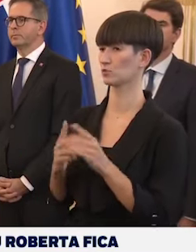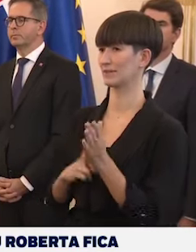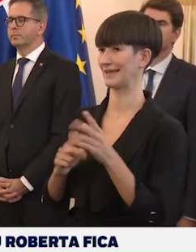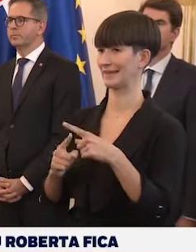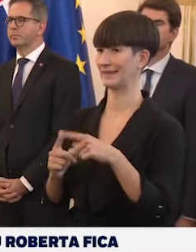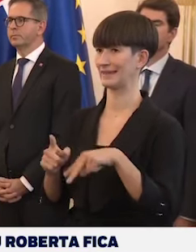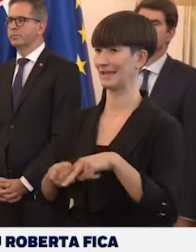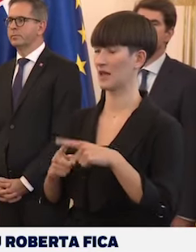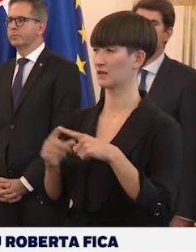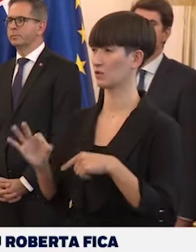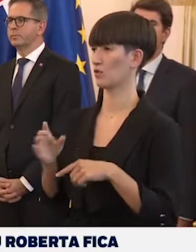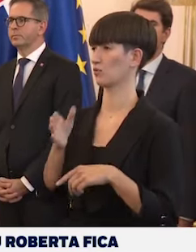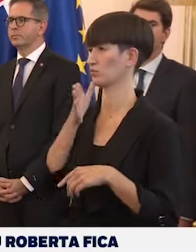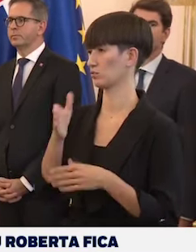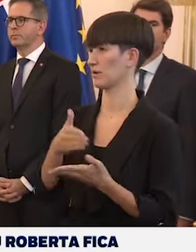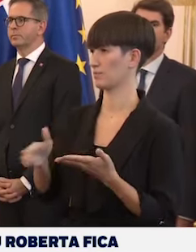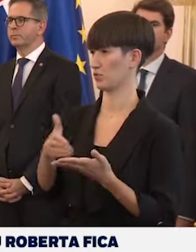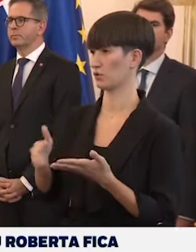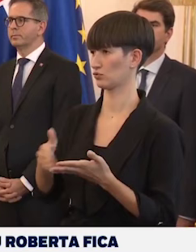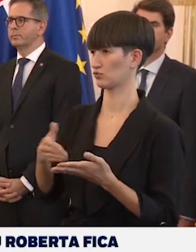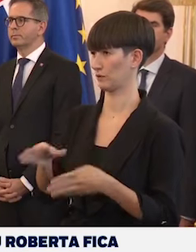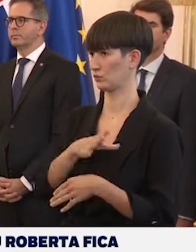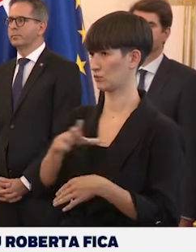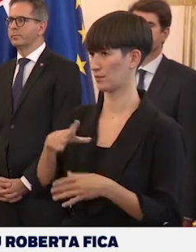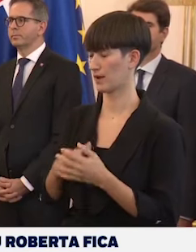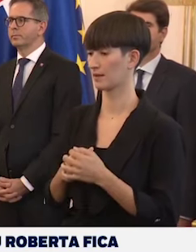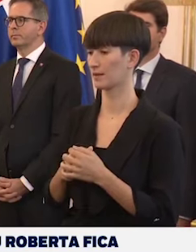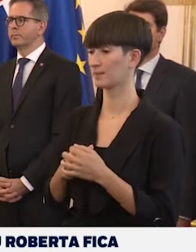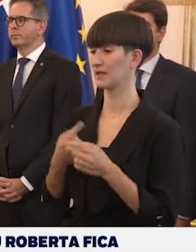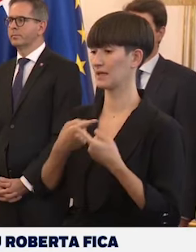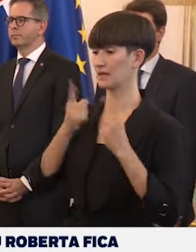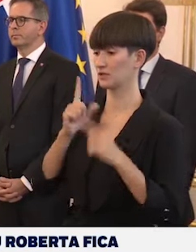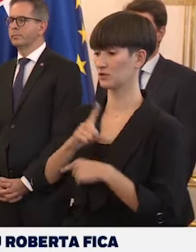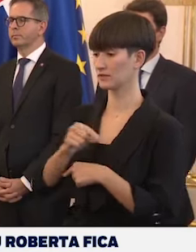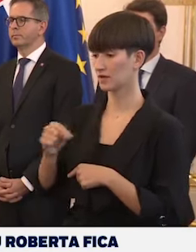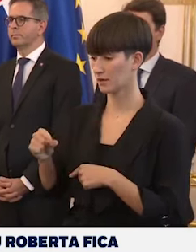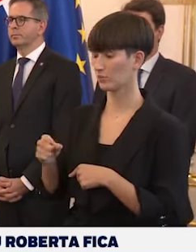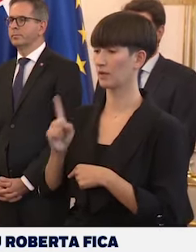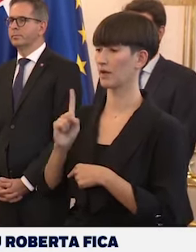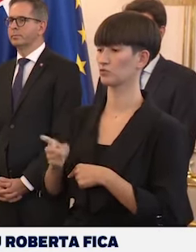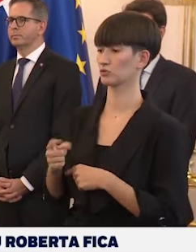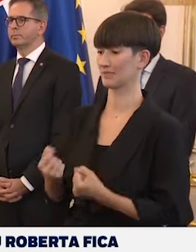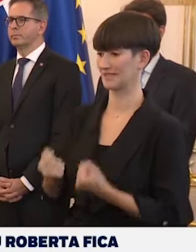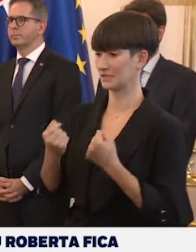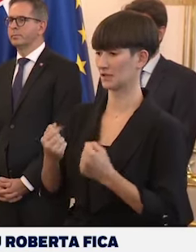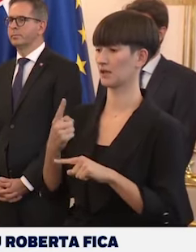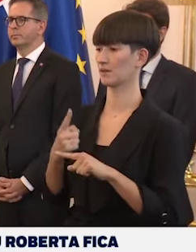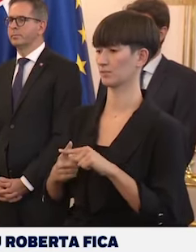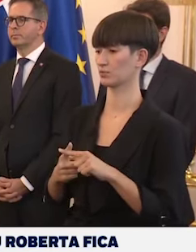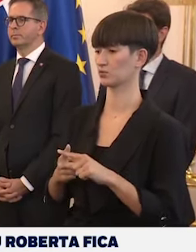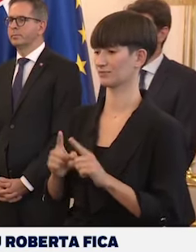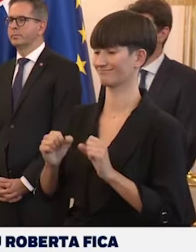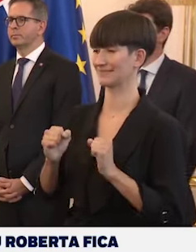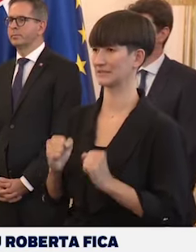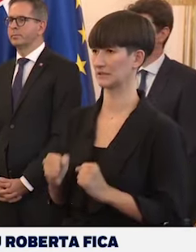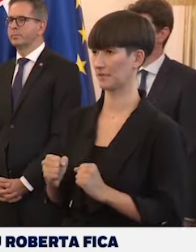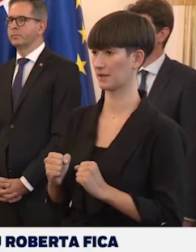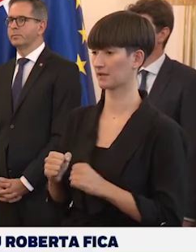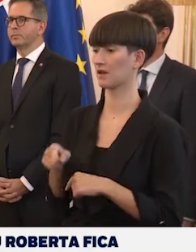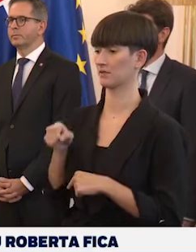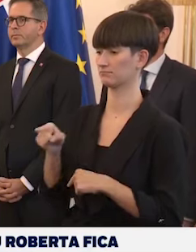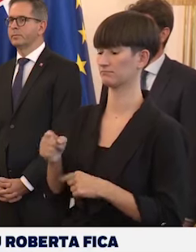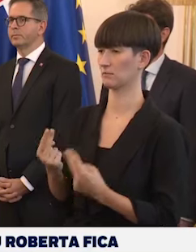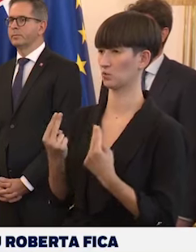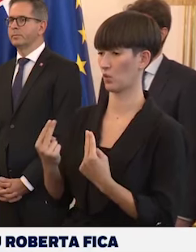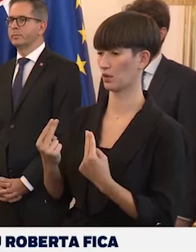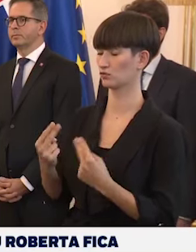aliancii. Čím silnejšie a stabilnejšie aj našim spoločným pričinením budú tieto organizácie, o